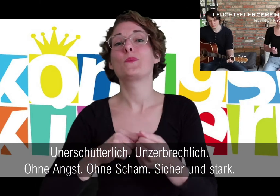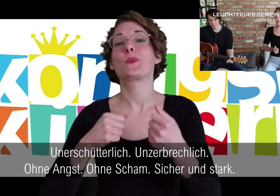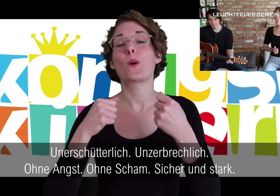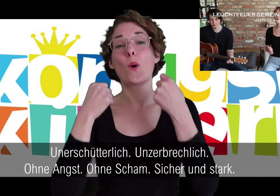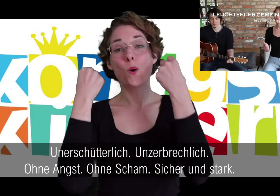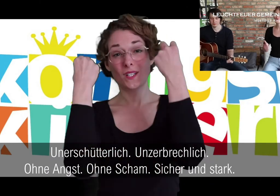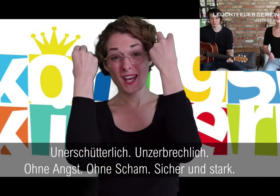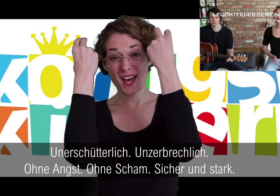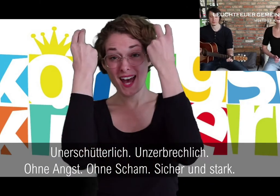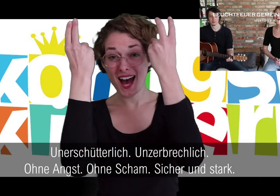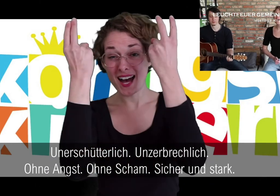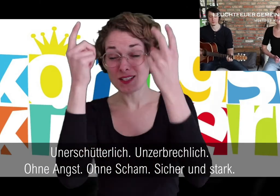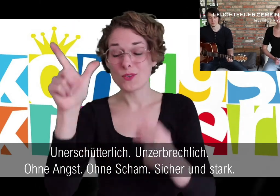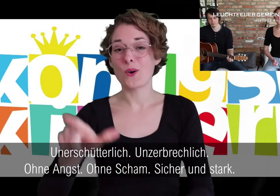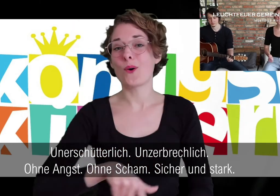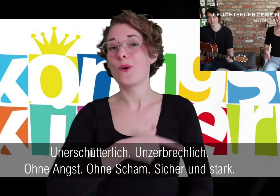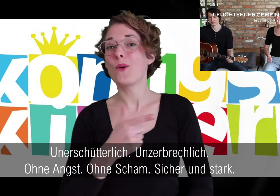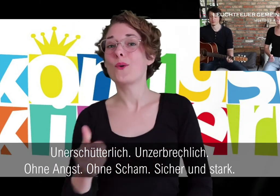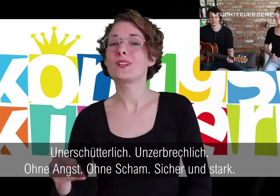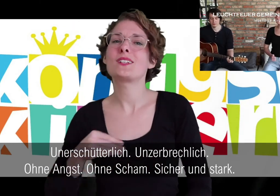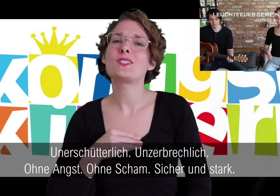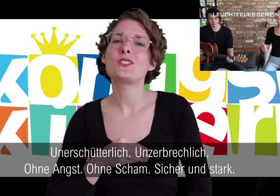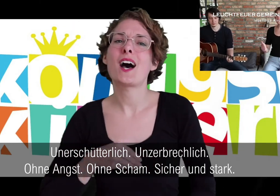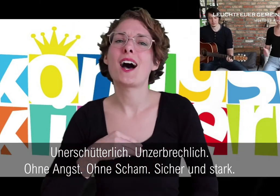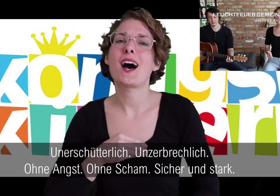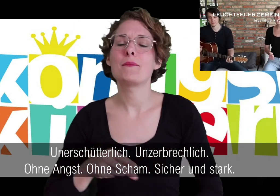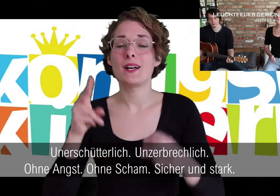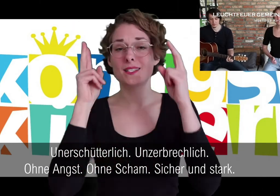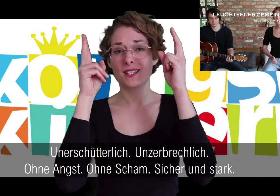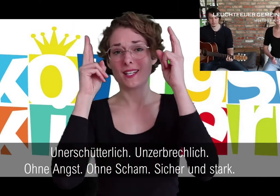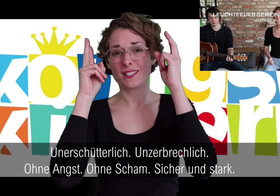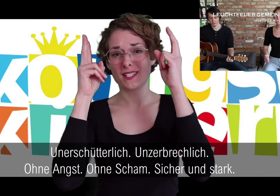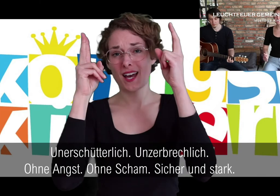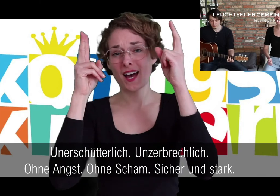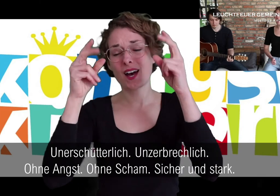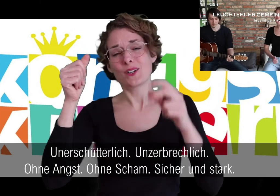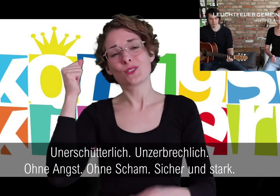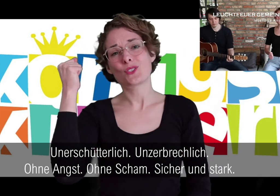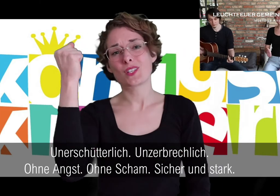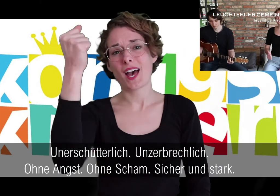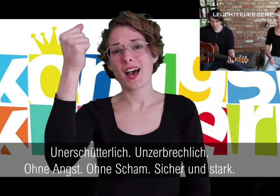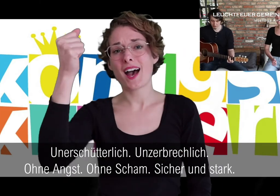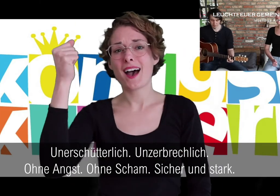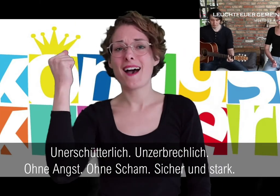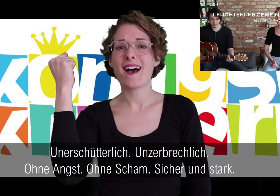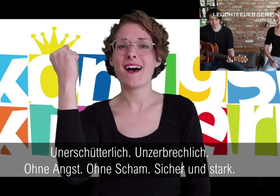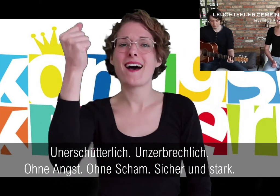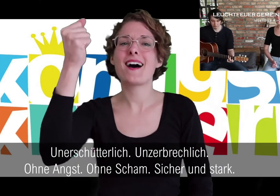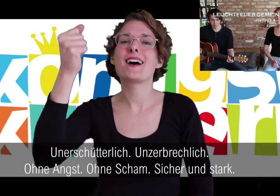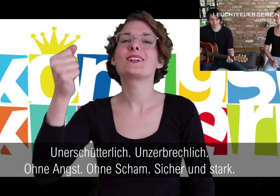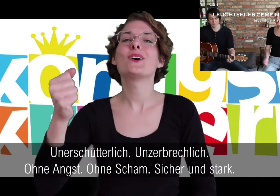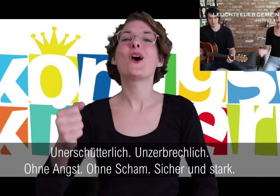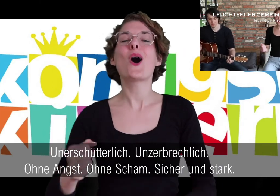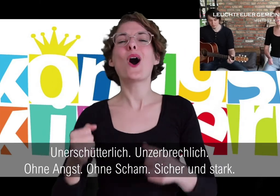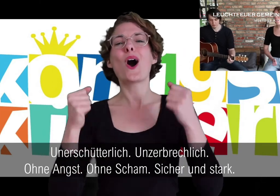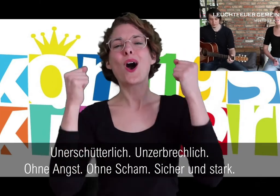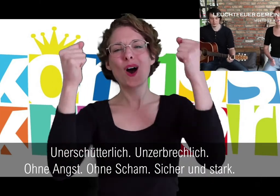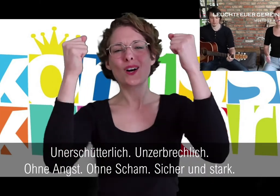unzerbrechlich, ohne Angst, ohne Scham, sicher und